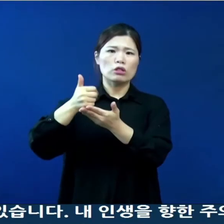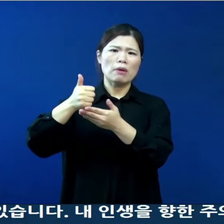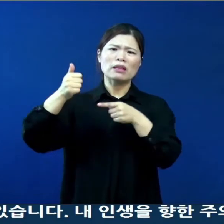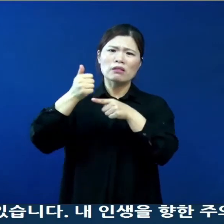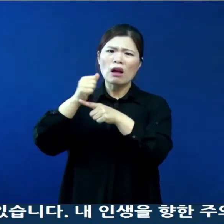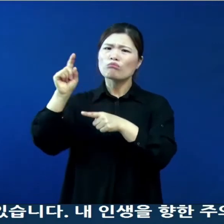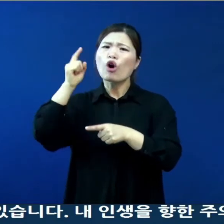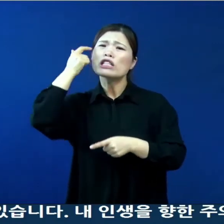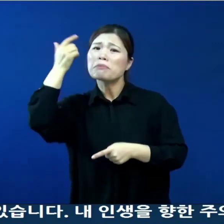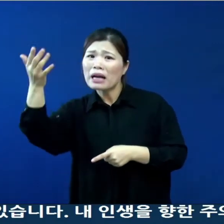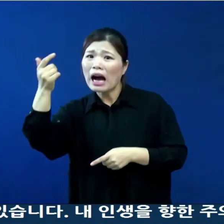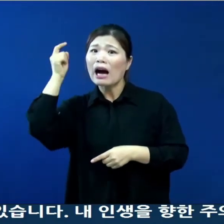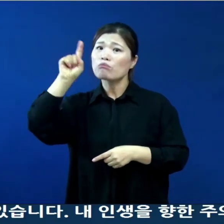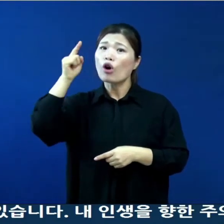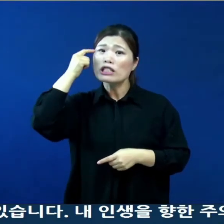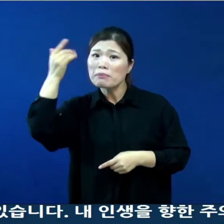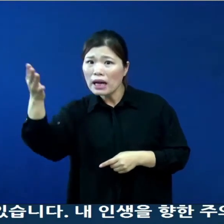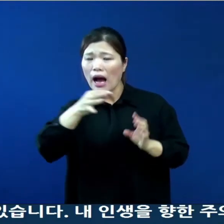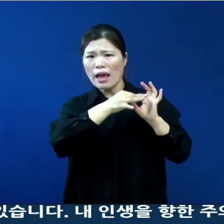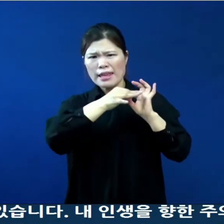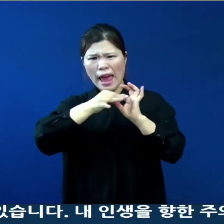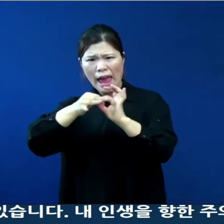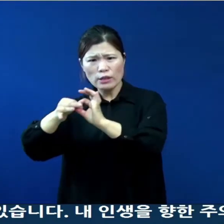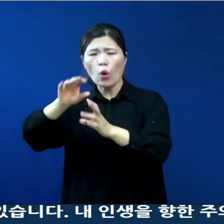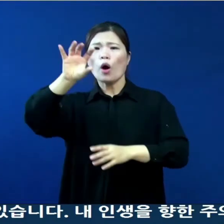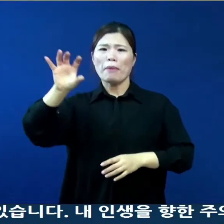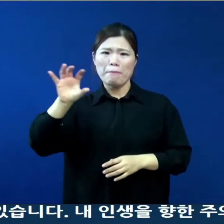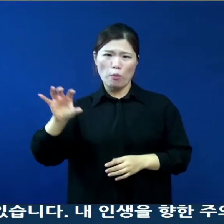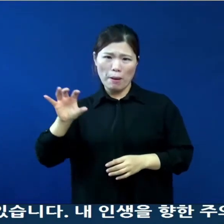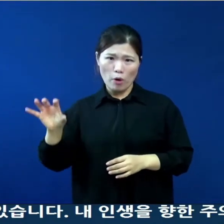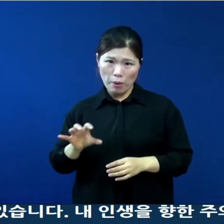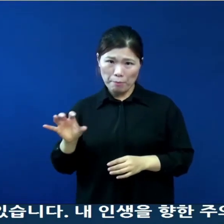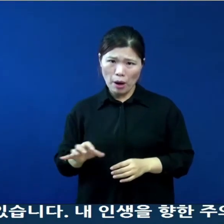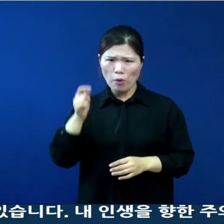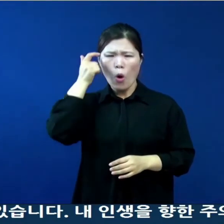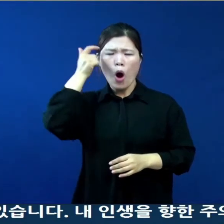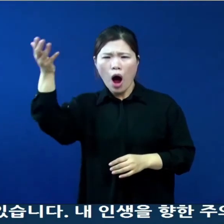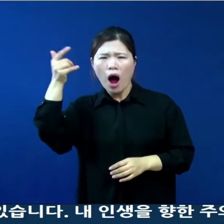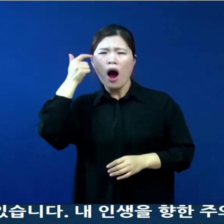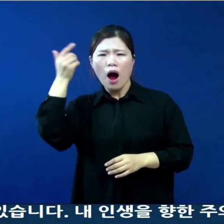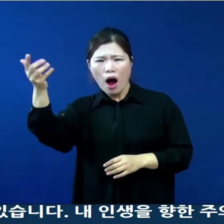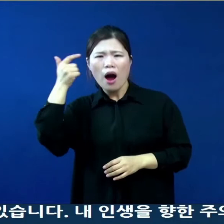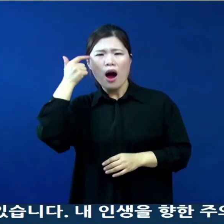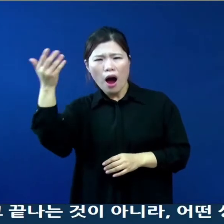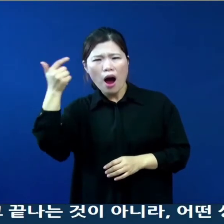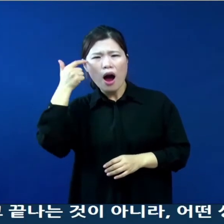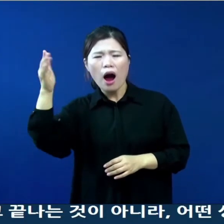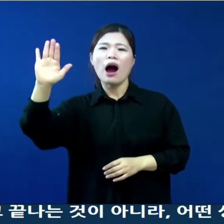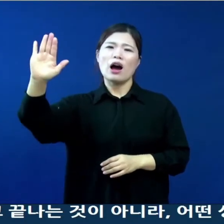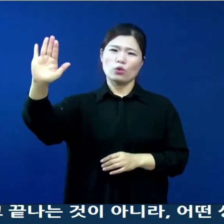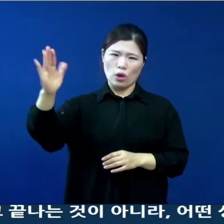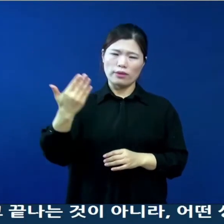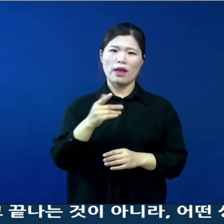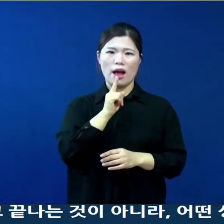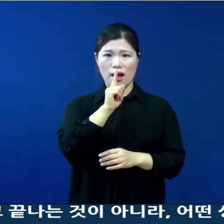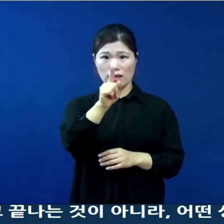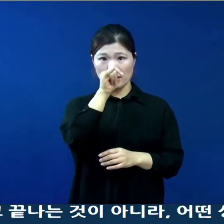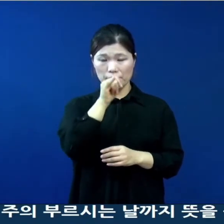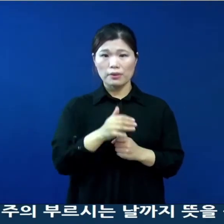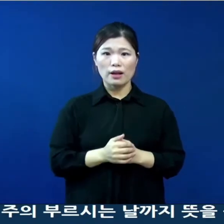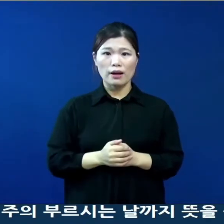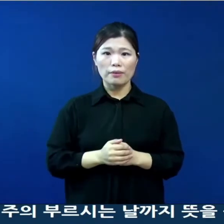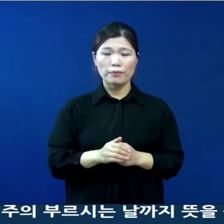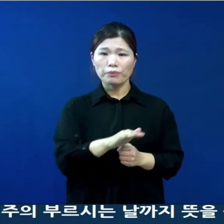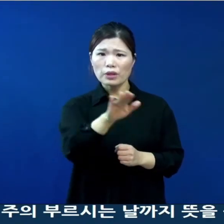구하는 삶은 계속적으로 반복적으로 진행되어야 한다라고 하는 것입니다. 여러분,